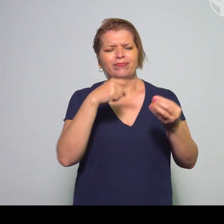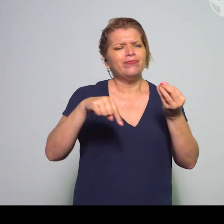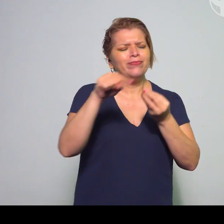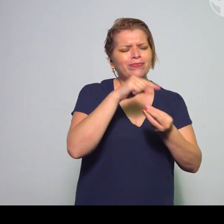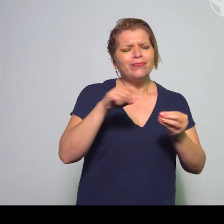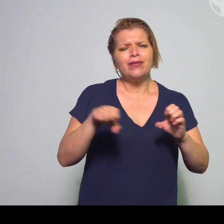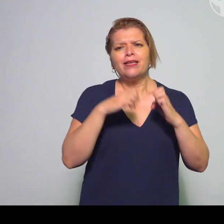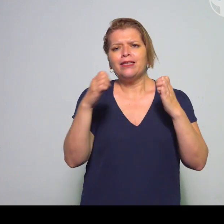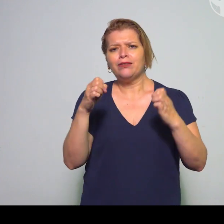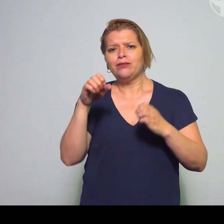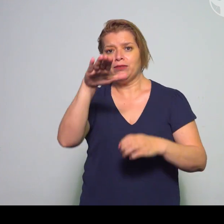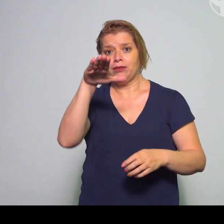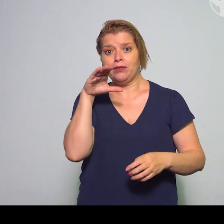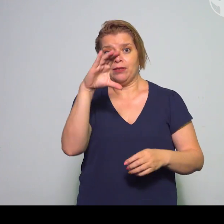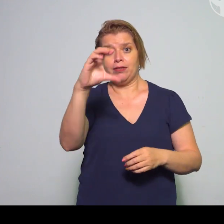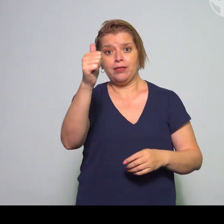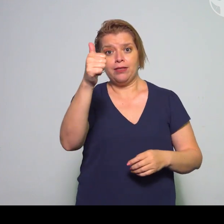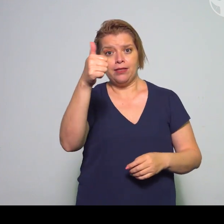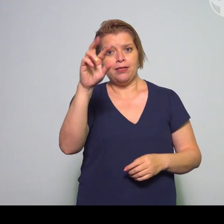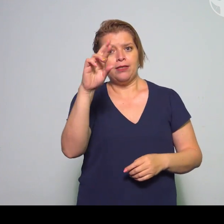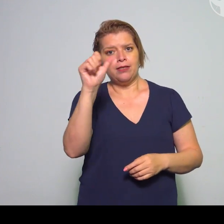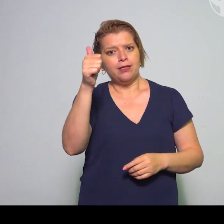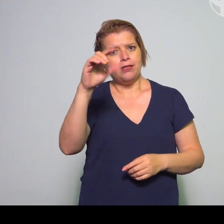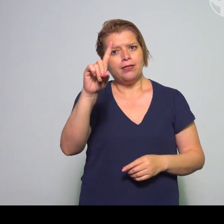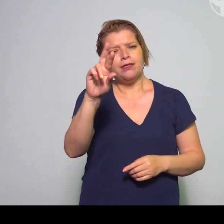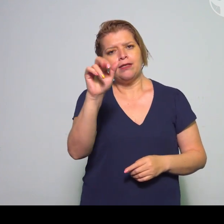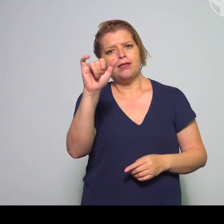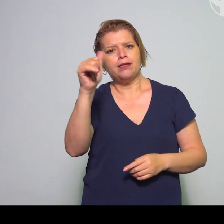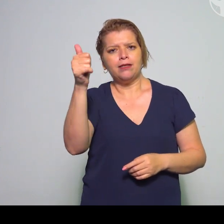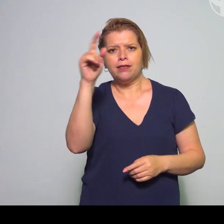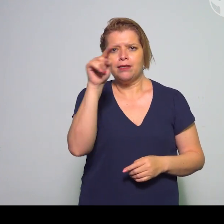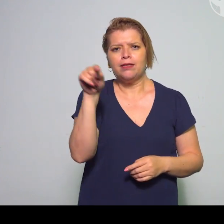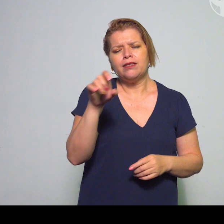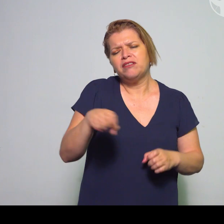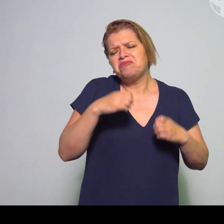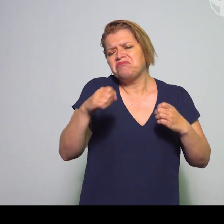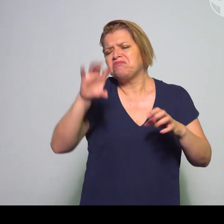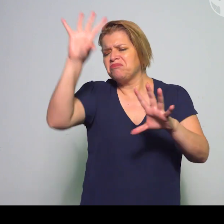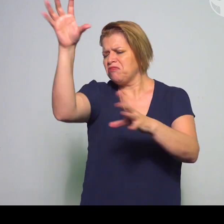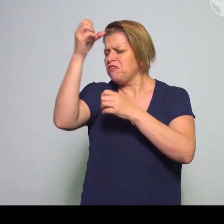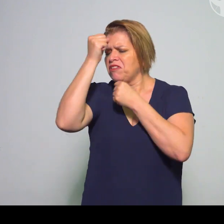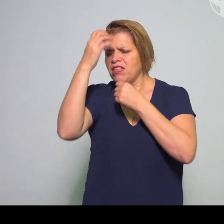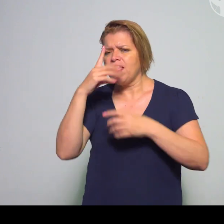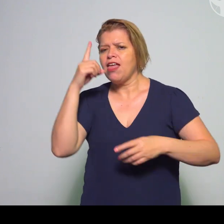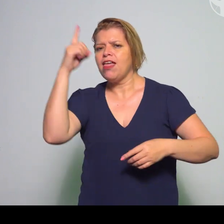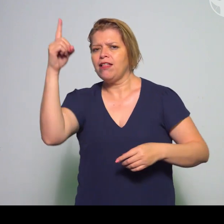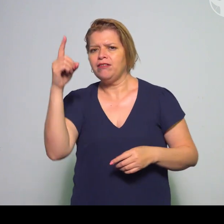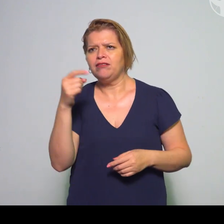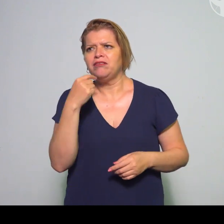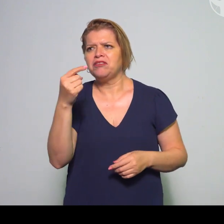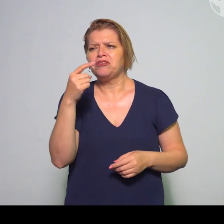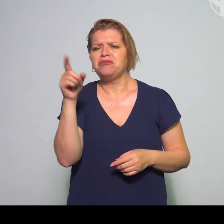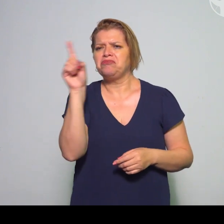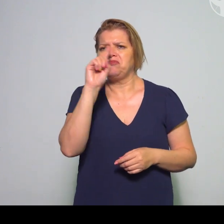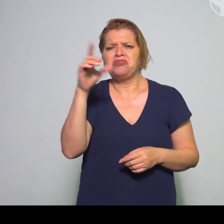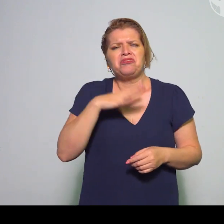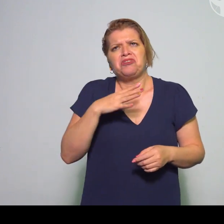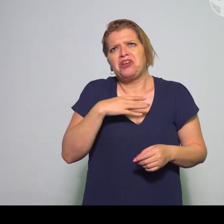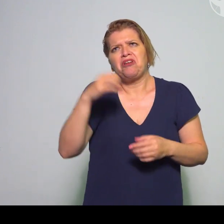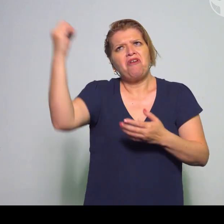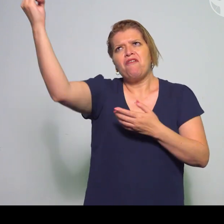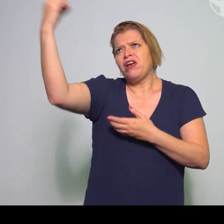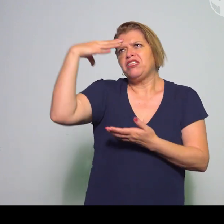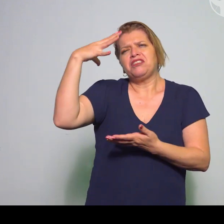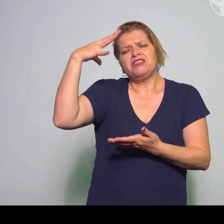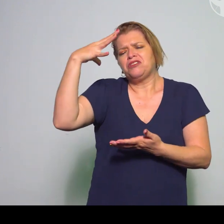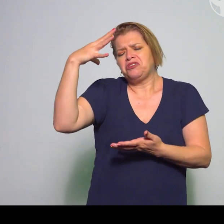se encuentre. Zacarías se encuentra con el favor de Dios mientras está siendo obediente, porque él no dijo, bueno, no tengo la bendición de